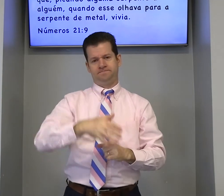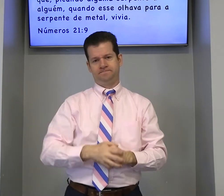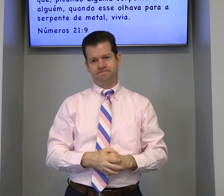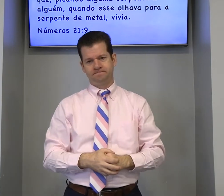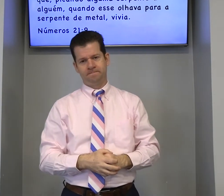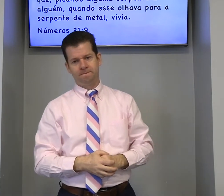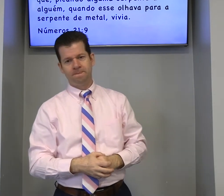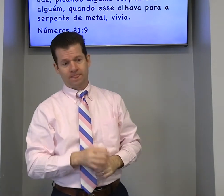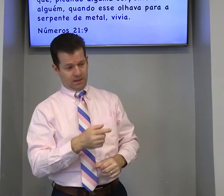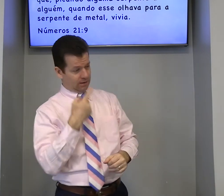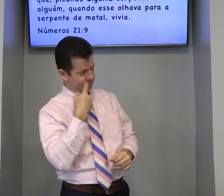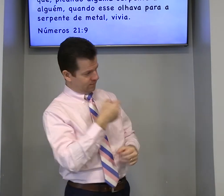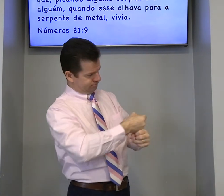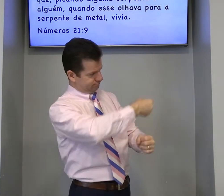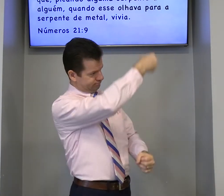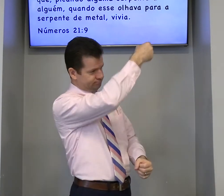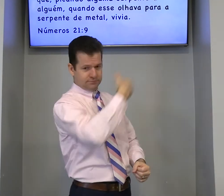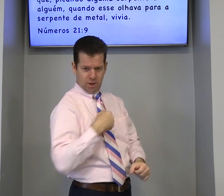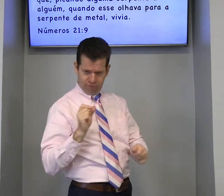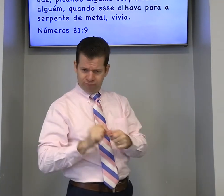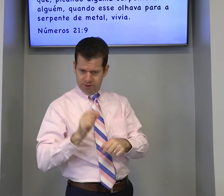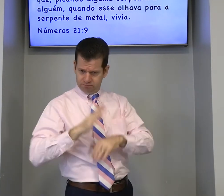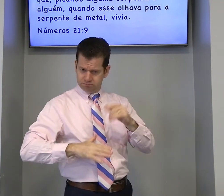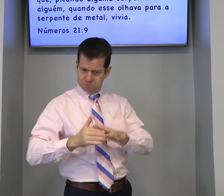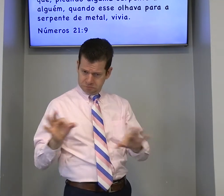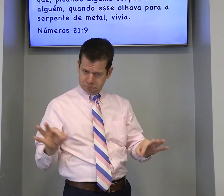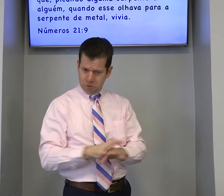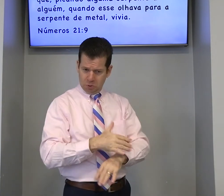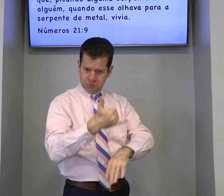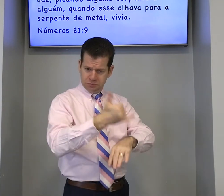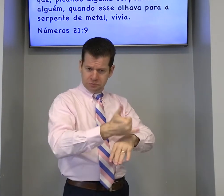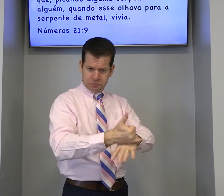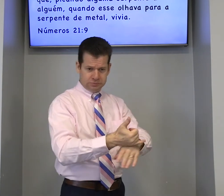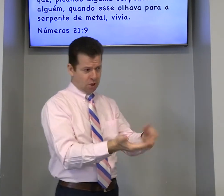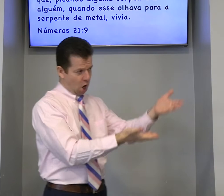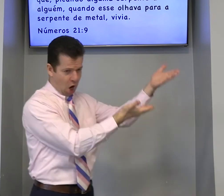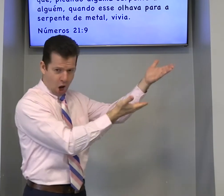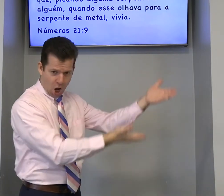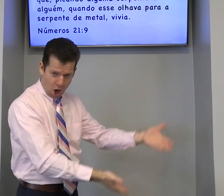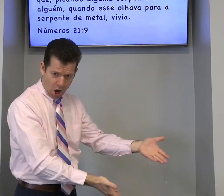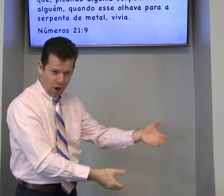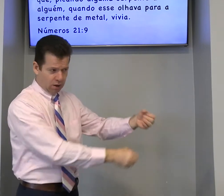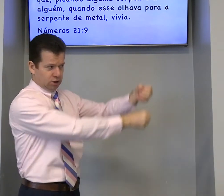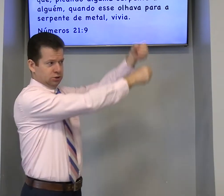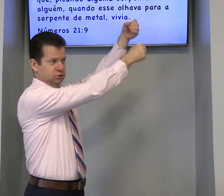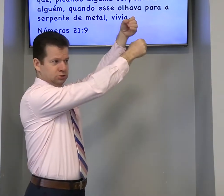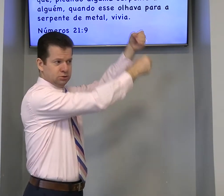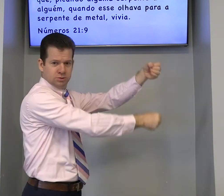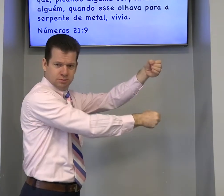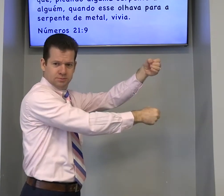picado, precisa o quê? Olha, eu fiz esse serpente, coloquei na haste.